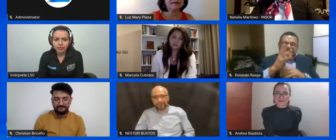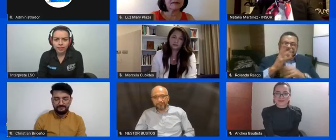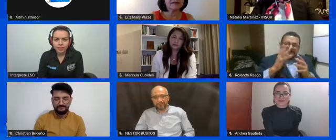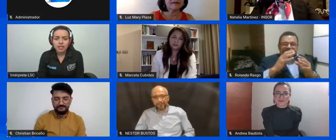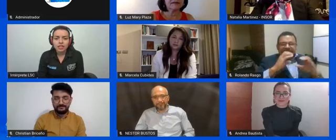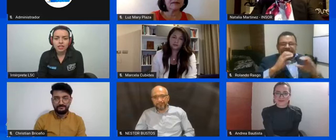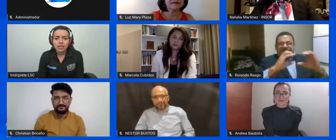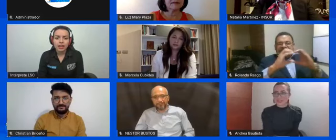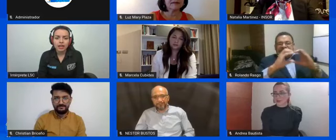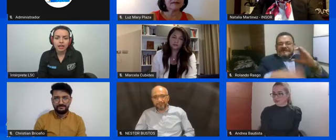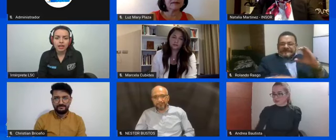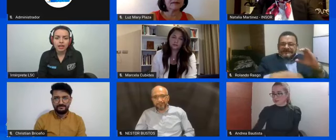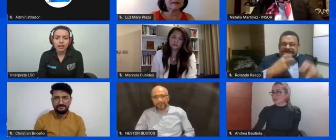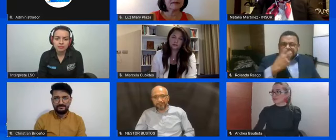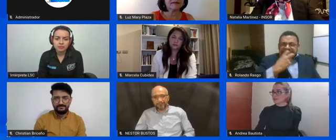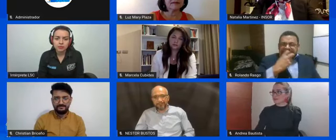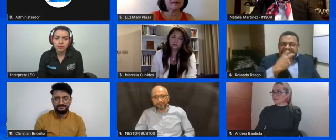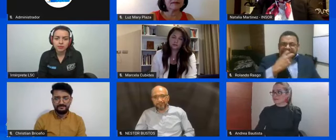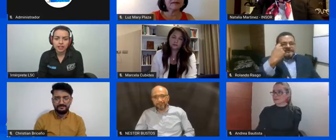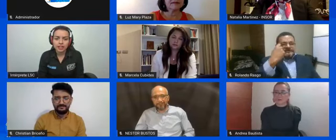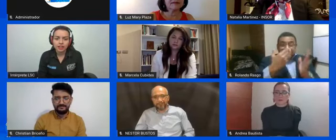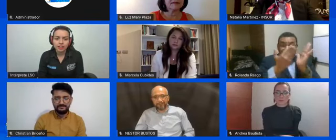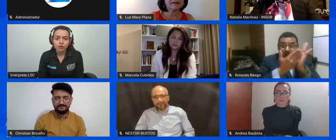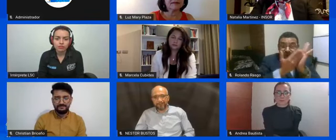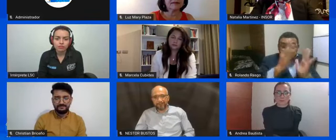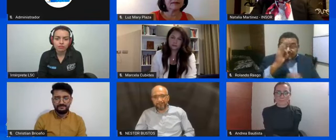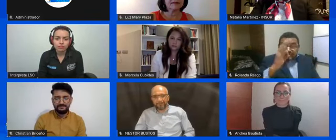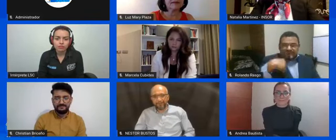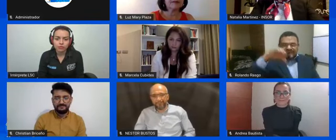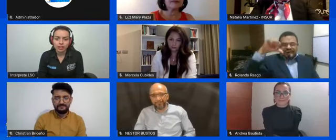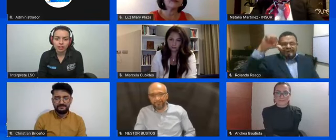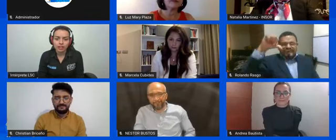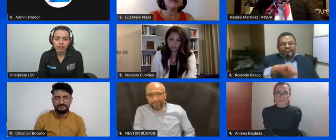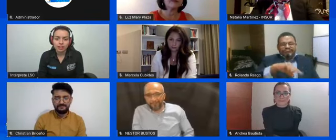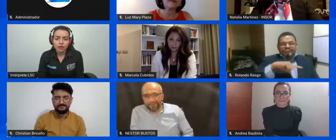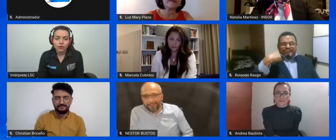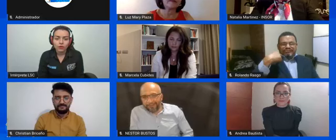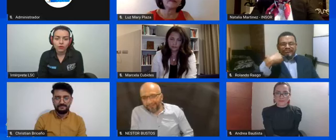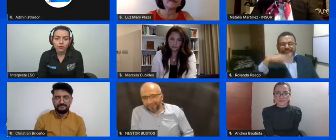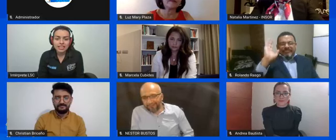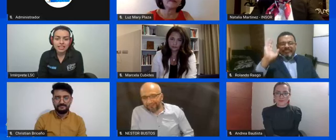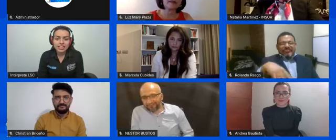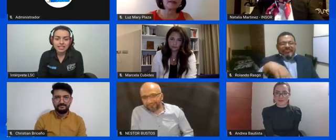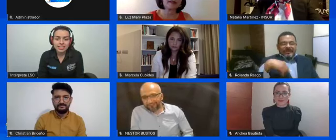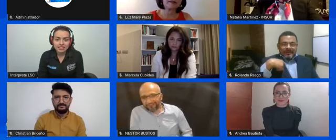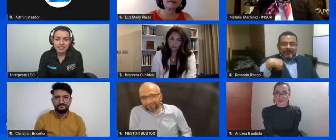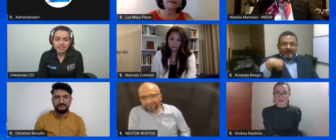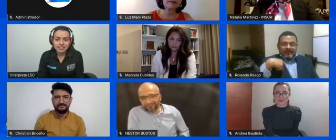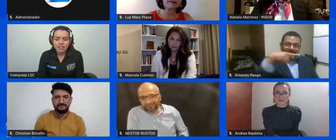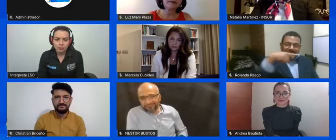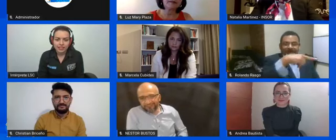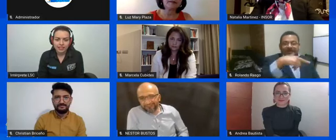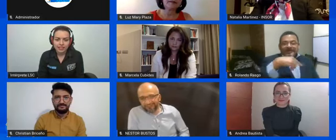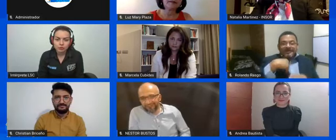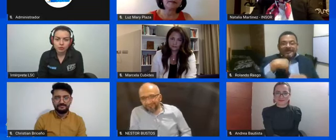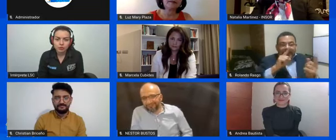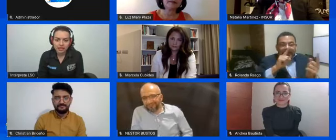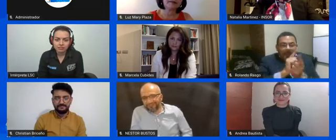Y en un principio era con enfoque oralista y pues no me iba muy